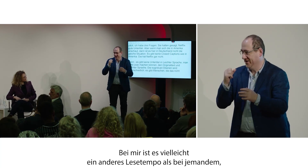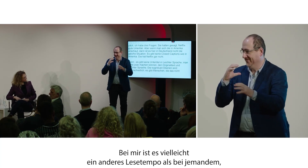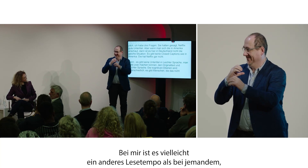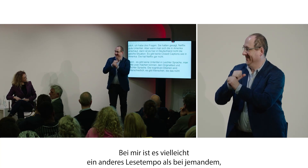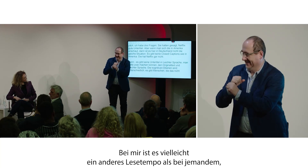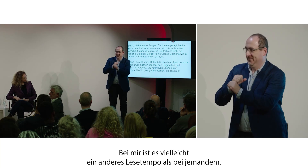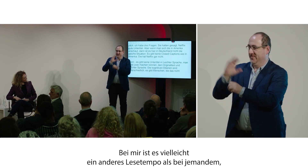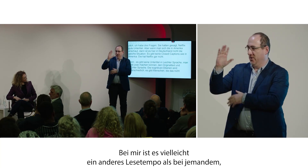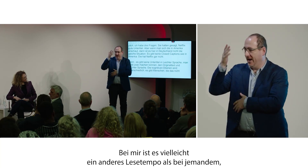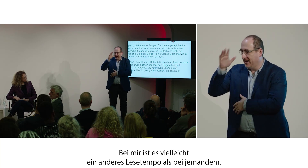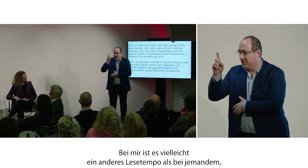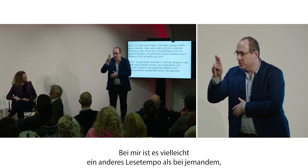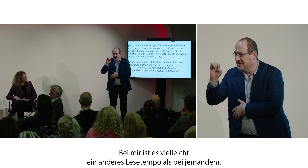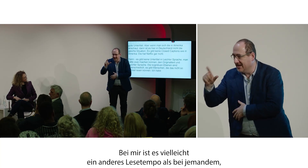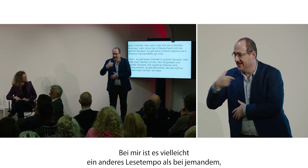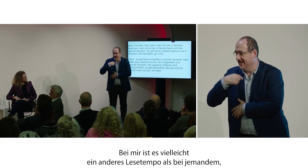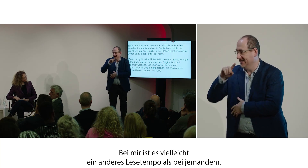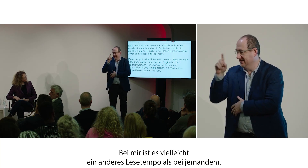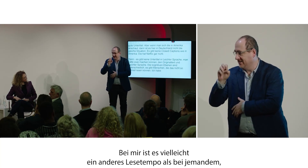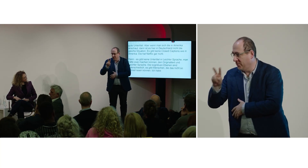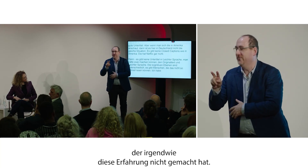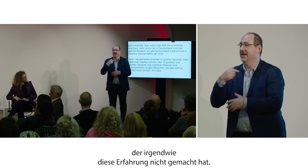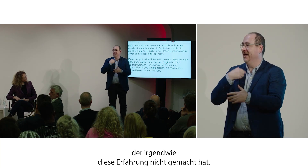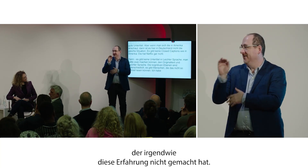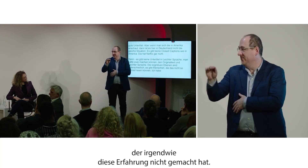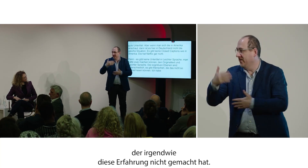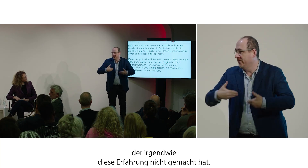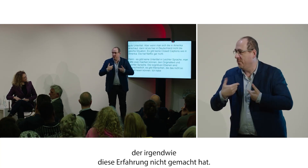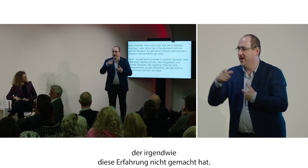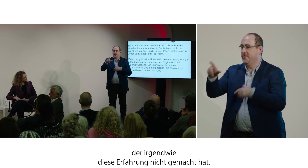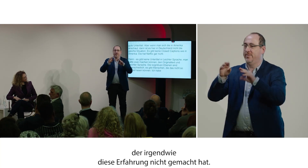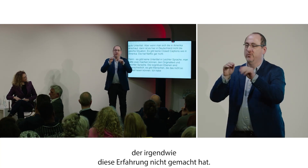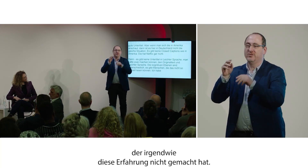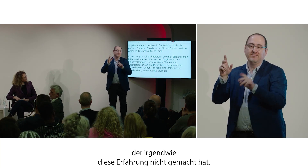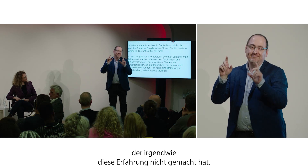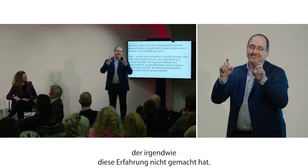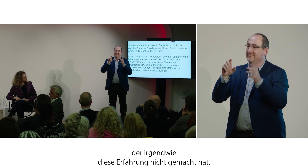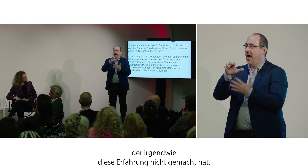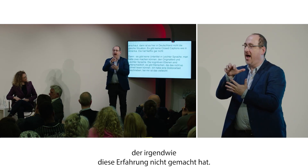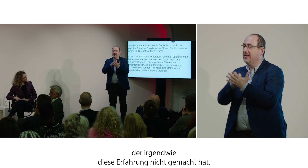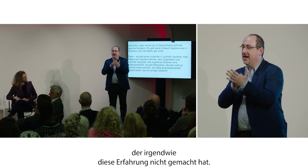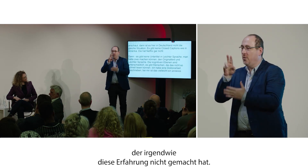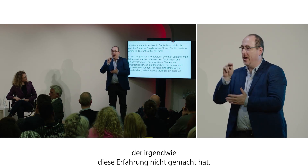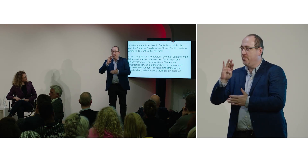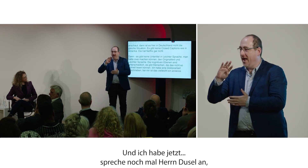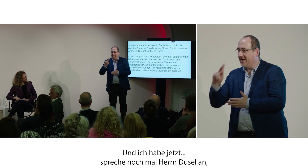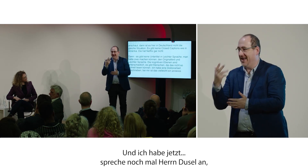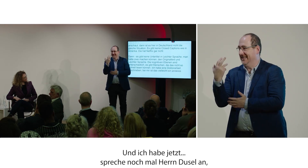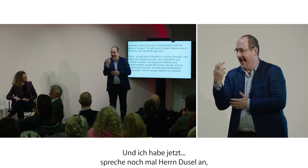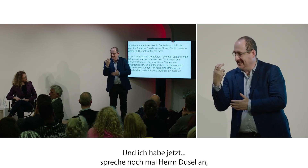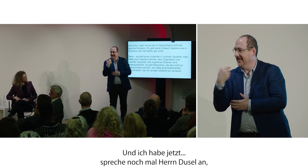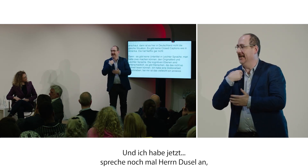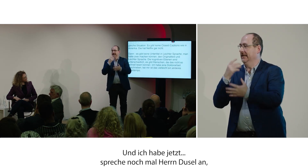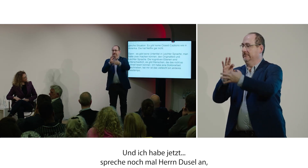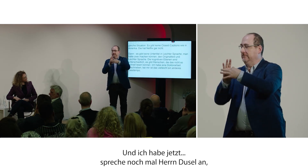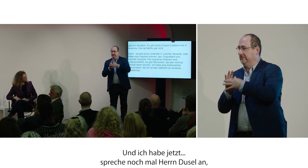nochmal ein anderes Lesetempo, als bei jemandem, der irgendwie eben diese Erfahrung nicht gemacht hat. Und ich habe